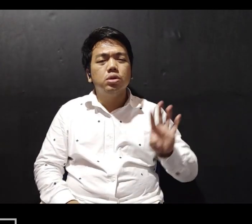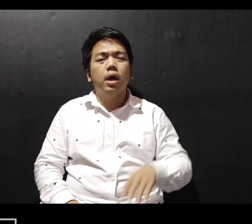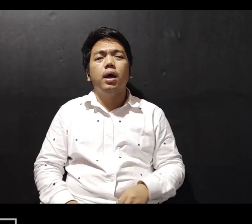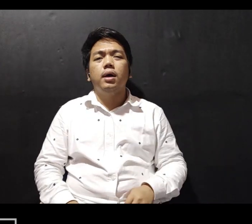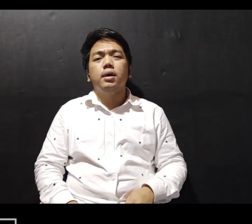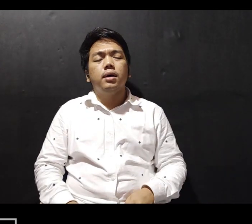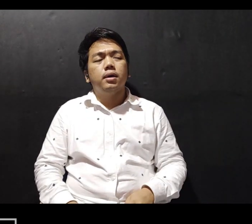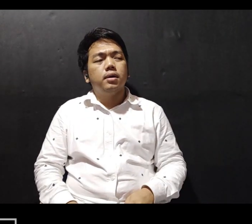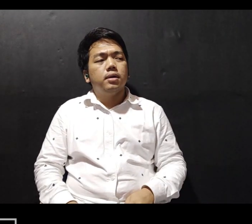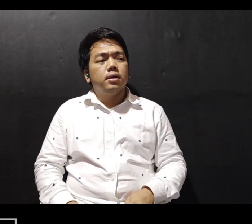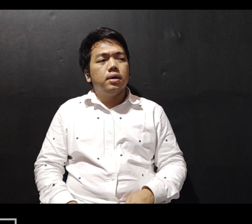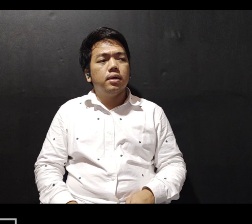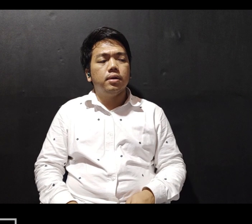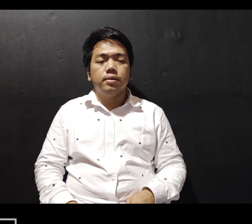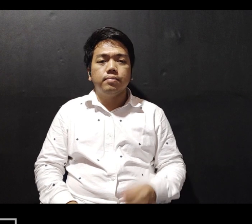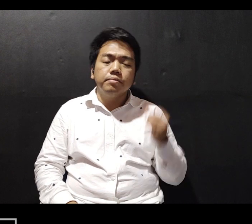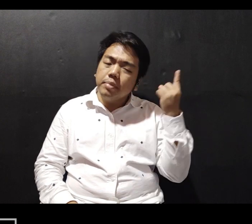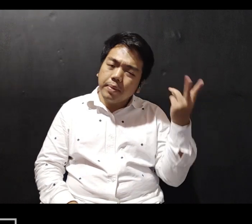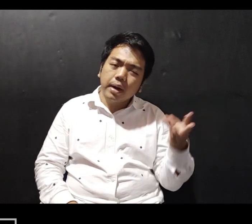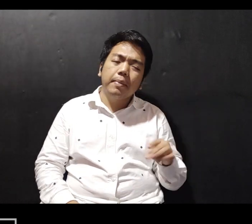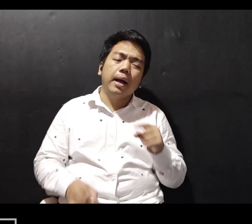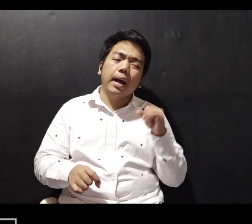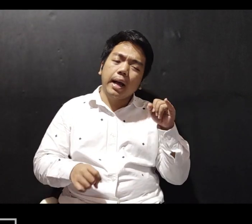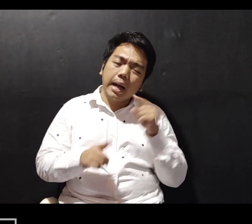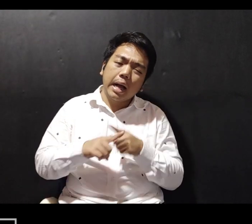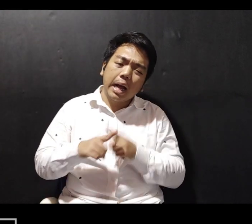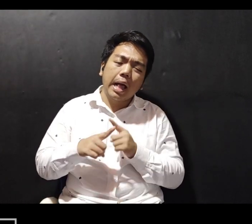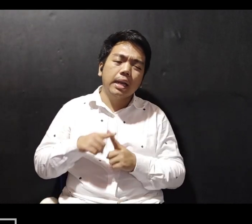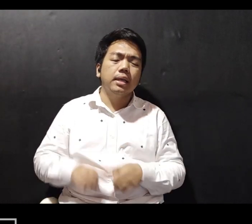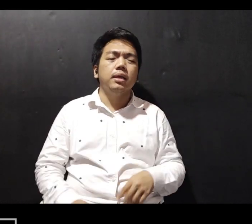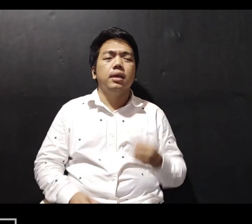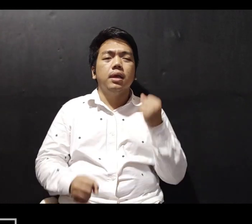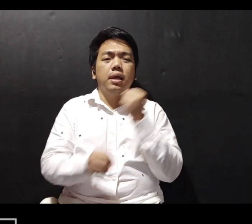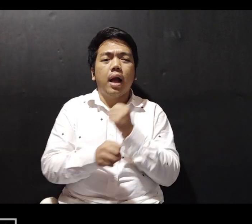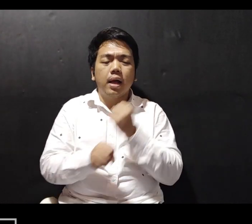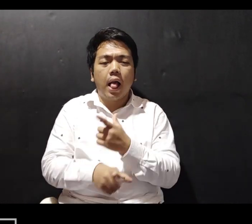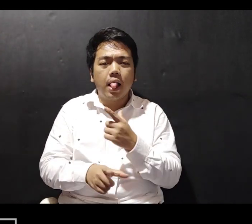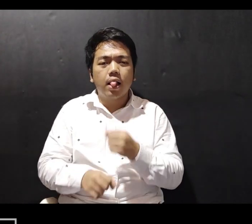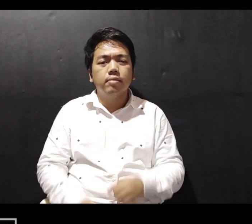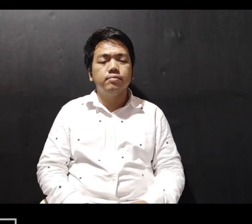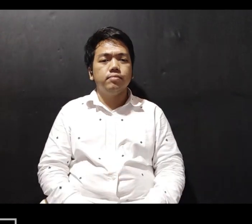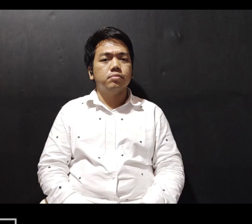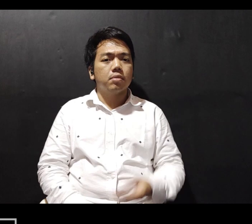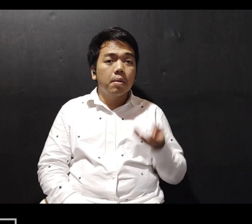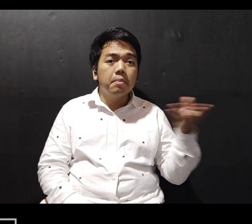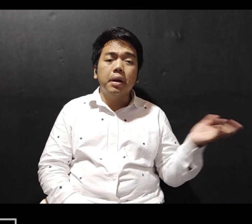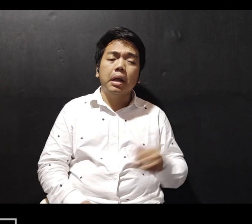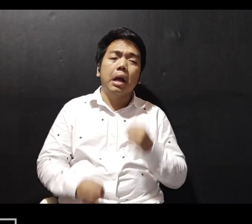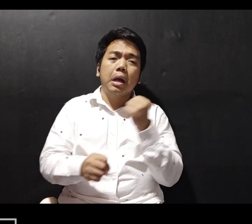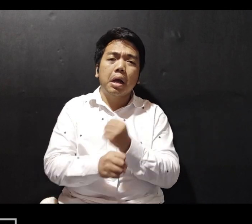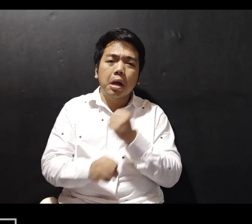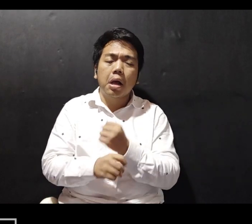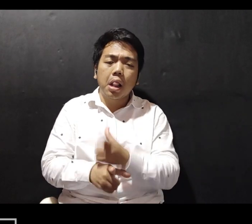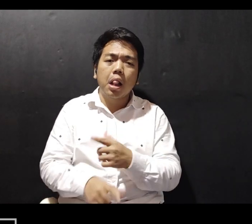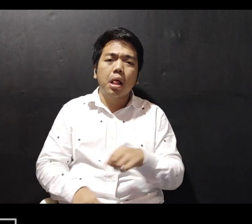atau melakukan perintah Yesus untuk menanti-nantikan dia. Mereka gagal di Getsemani. Pada waktu Yesus